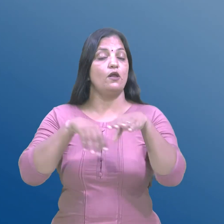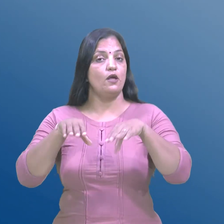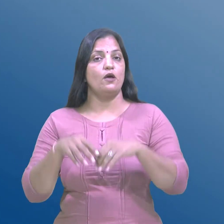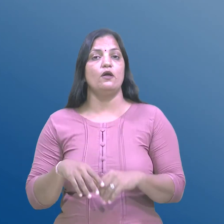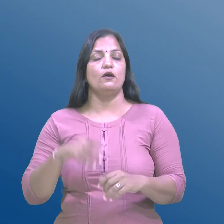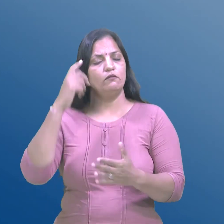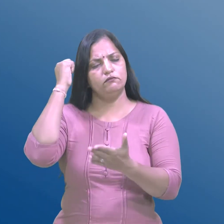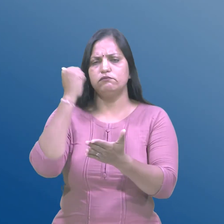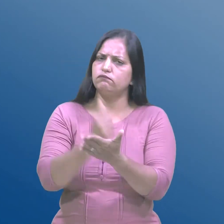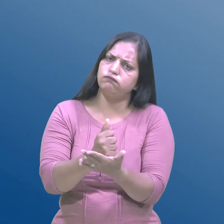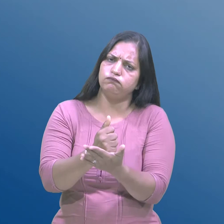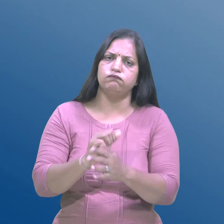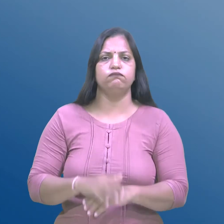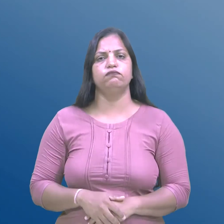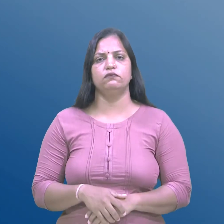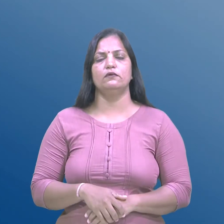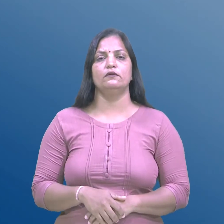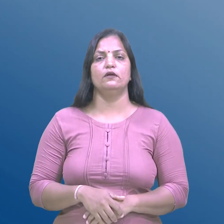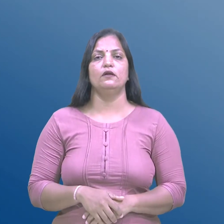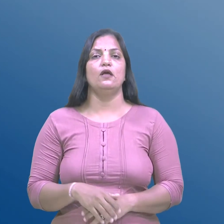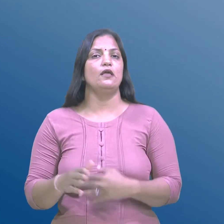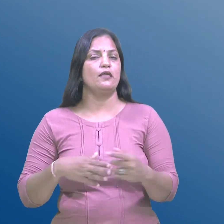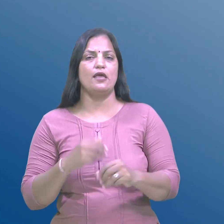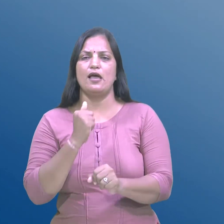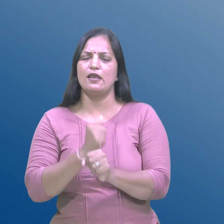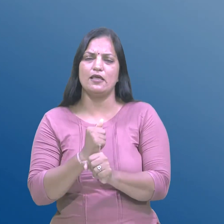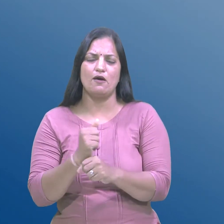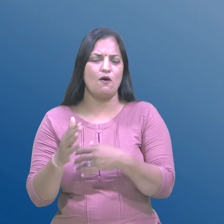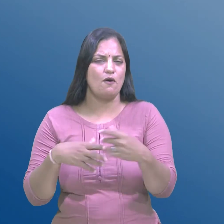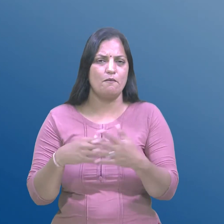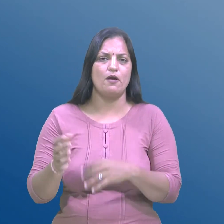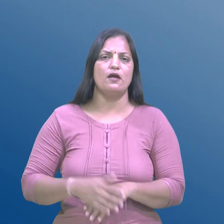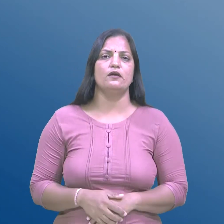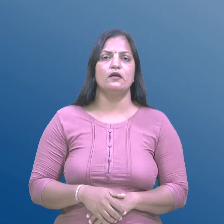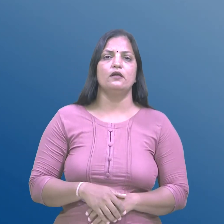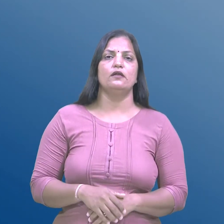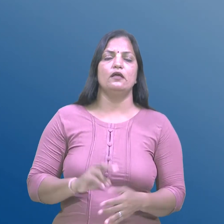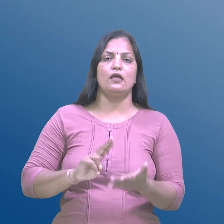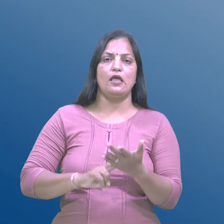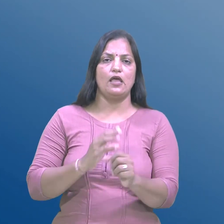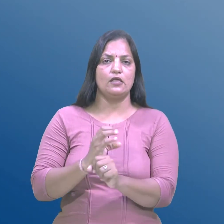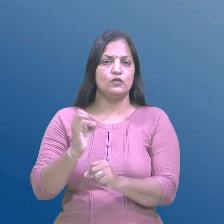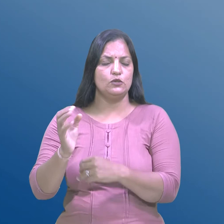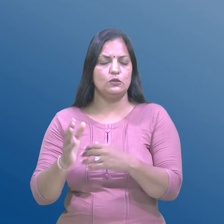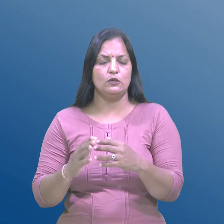સુનિશ્ચિત કરવા યથાયોગ્ય સરકાર અથવા સ્થાનિક સત્તાધિકારી યોગ્ય પગલાં